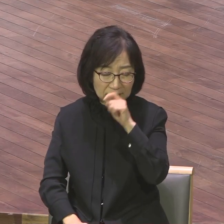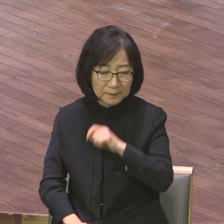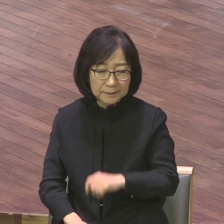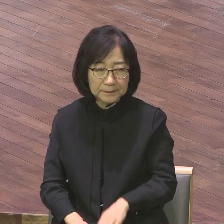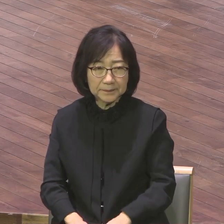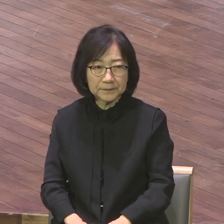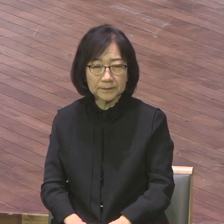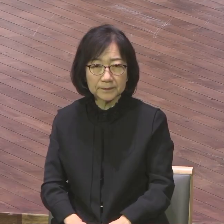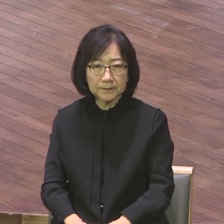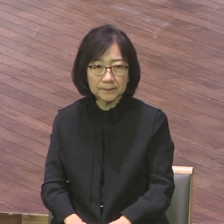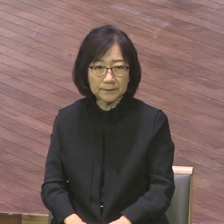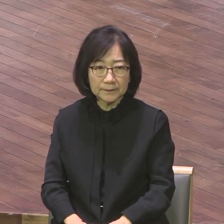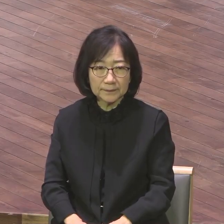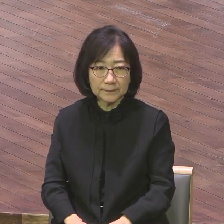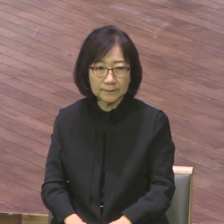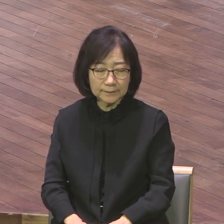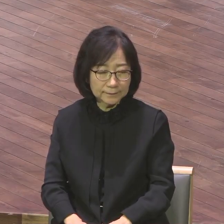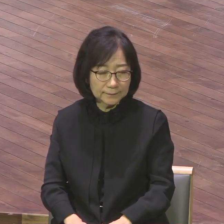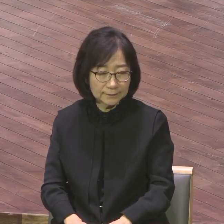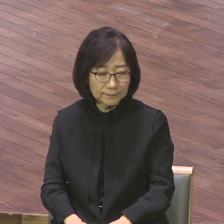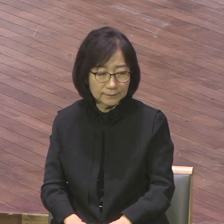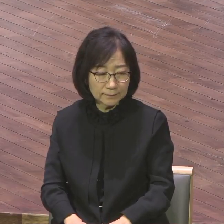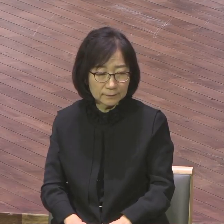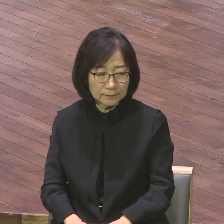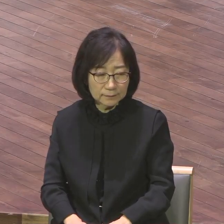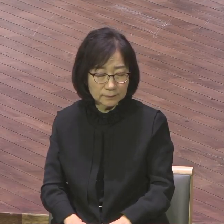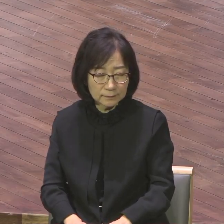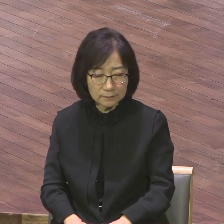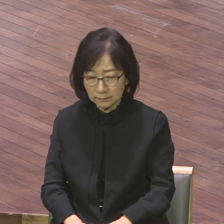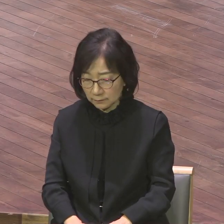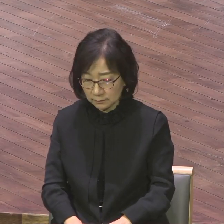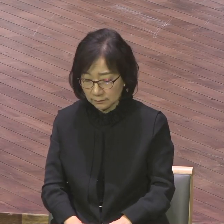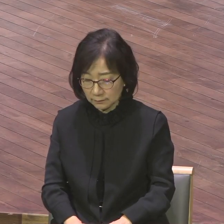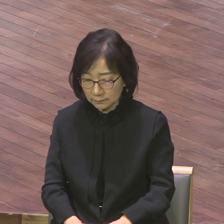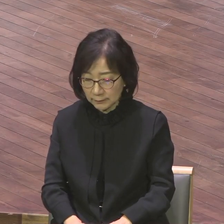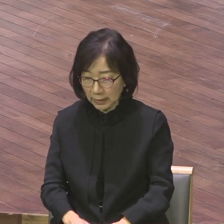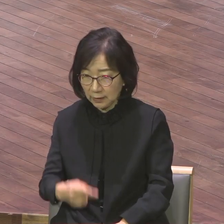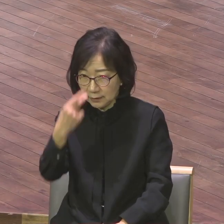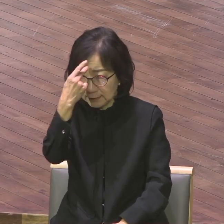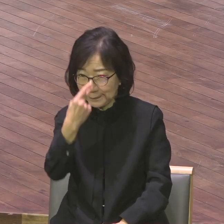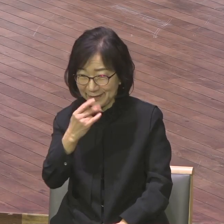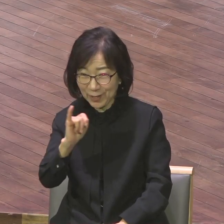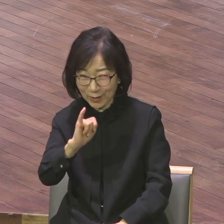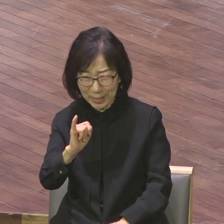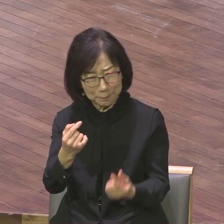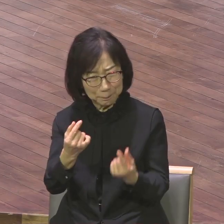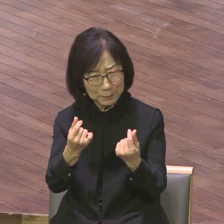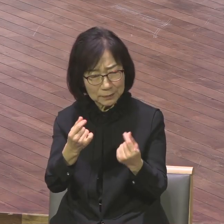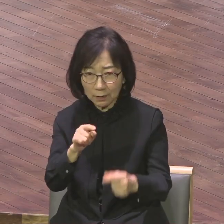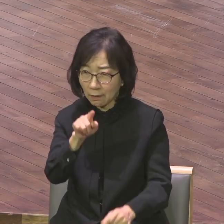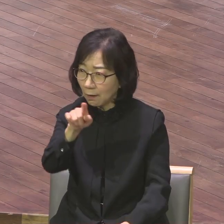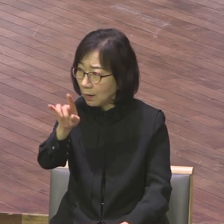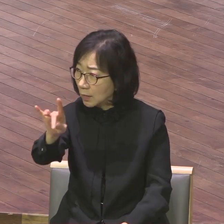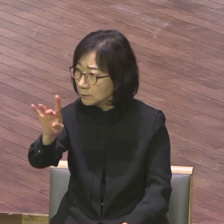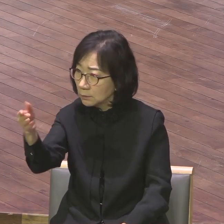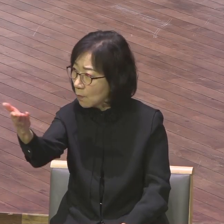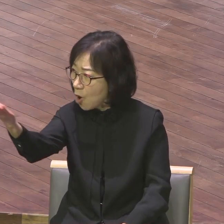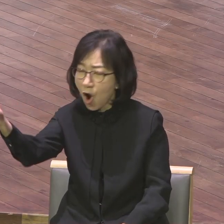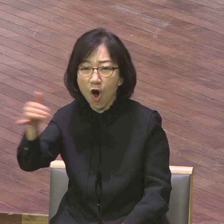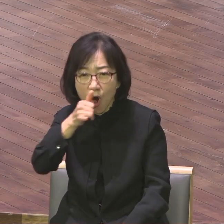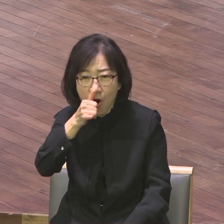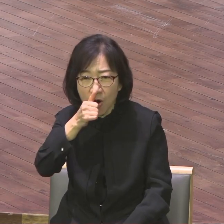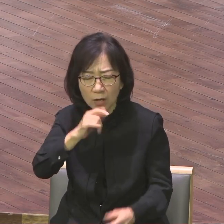피곤한 세상에서 증거 없이 어떻게 예수를 계속 믿을 수 있냐고요. 사마리아 여자처럼 인생길 험난한 모진